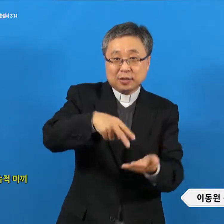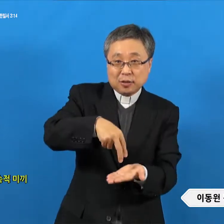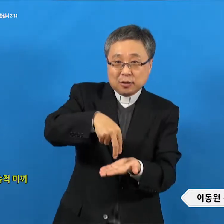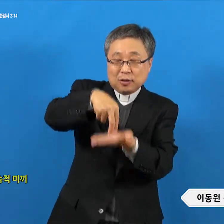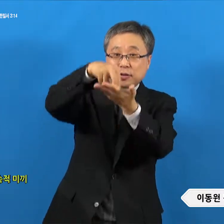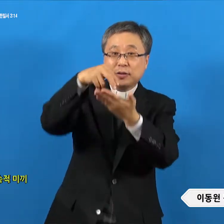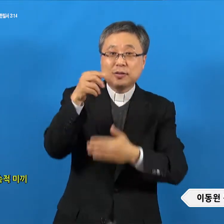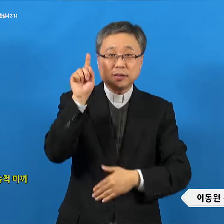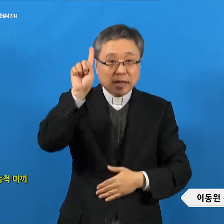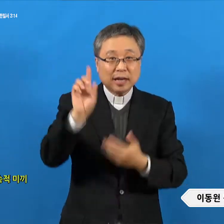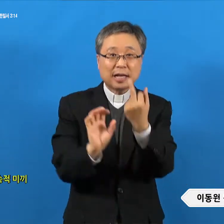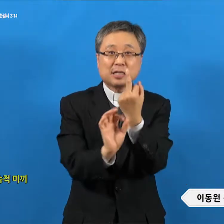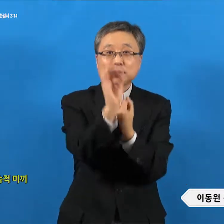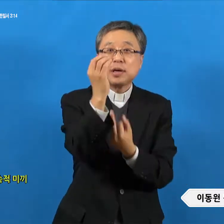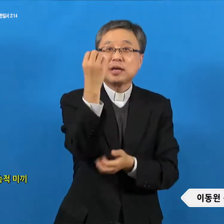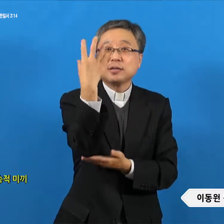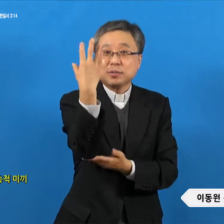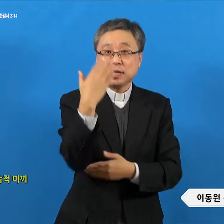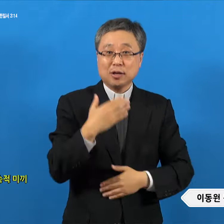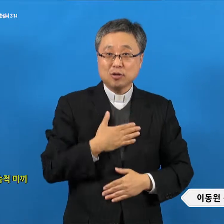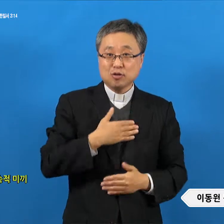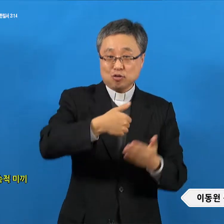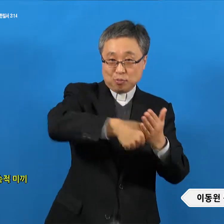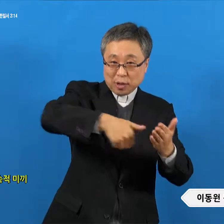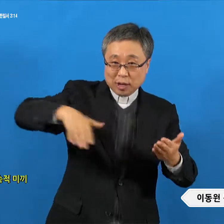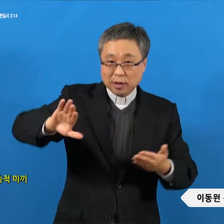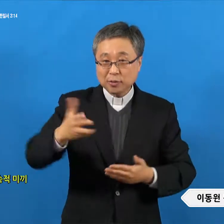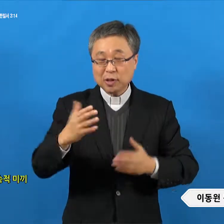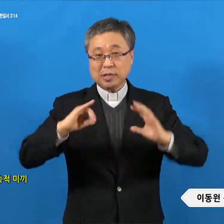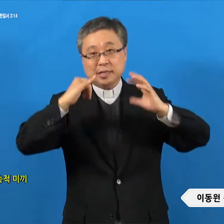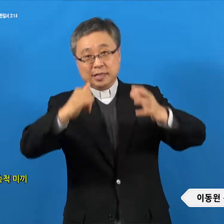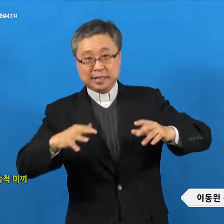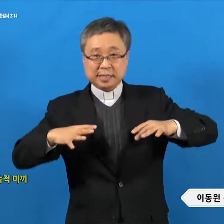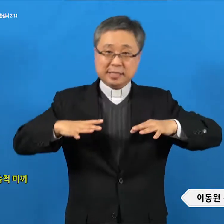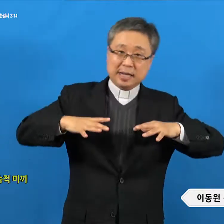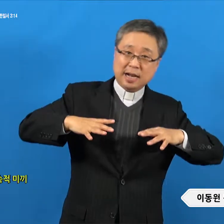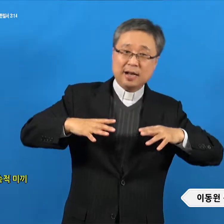아침 신문에 나. 유명해져. 스타가 돼. 이생의 자랑.